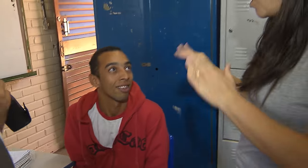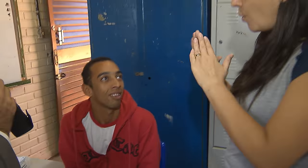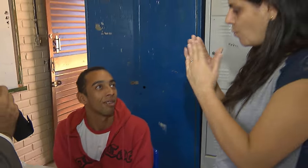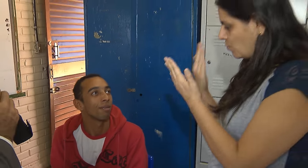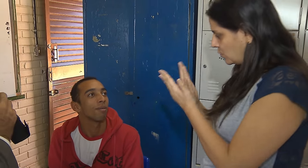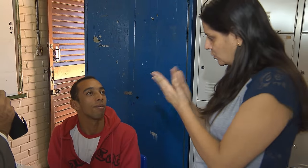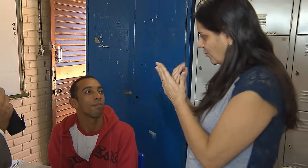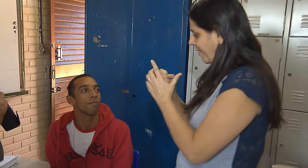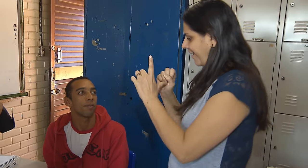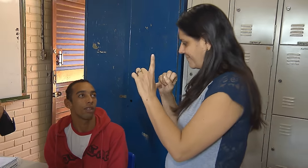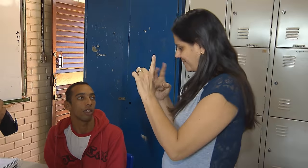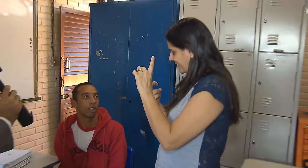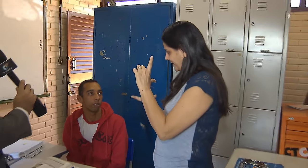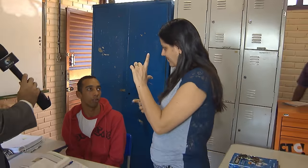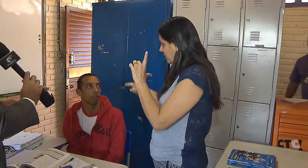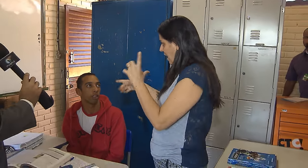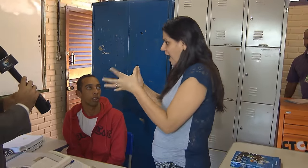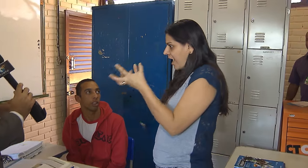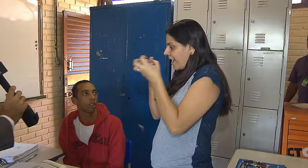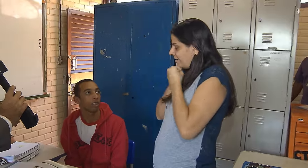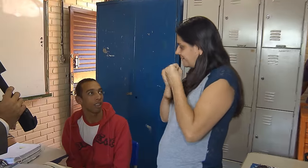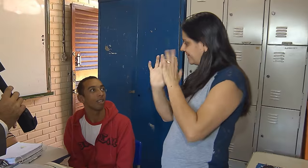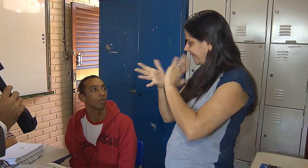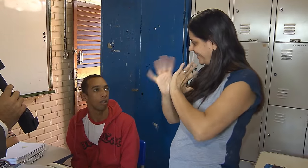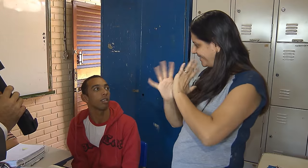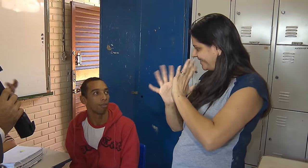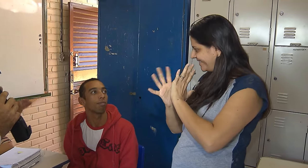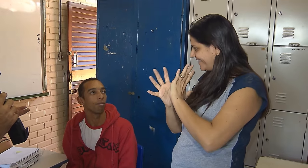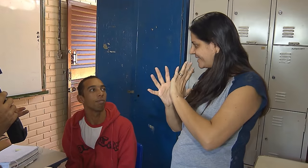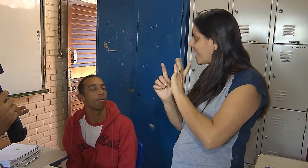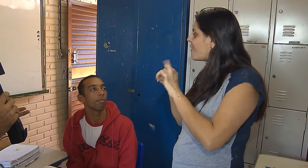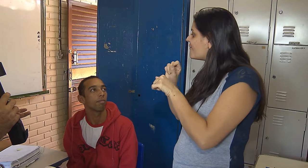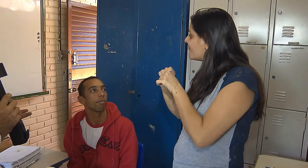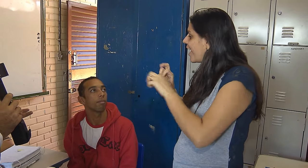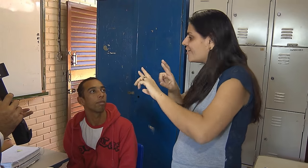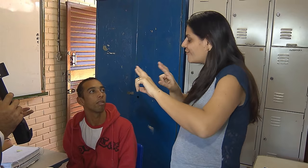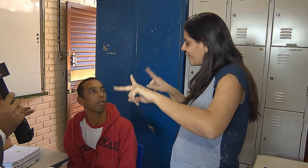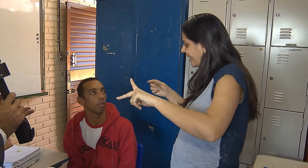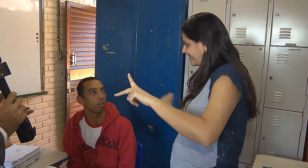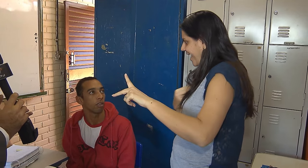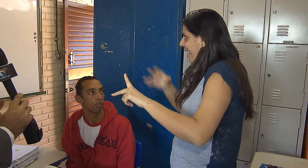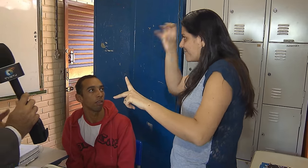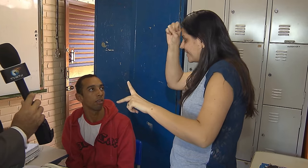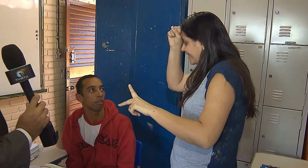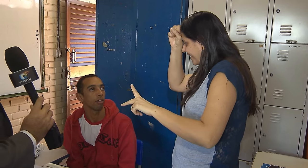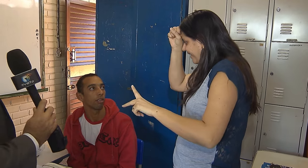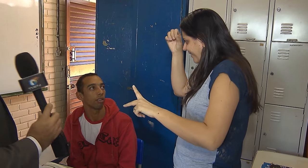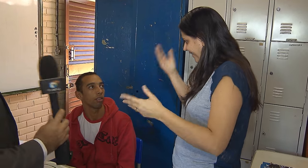e que te atende nesses requisitos, faz diferença na hora de aprender?